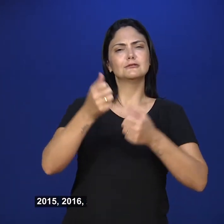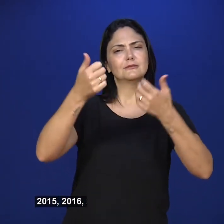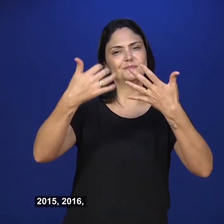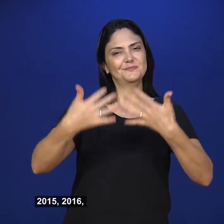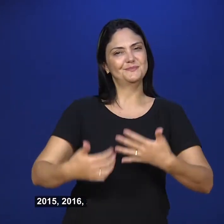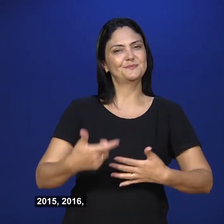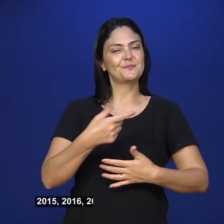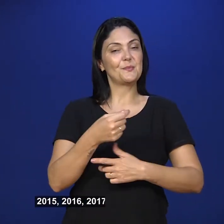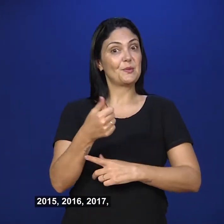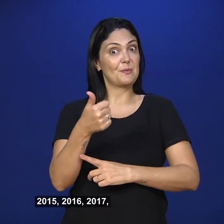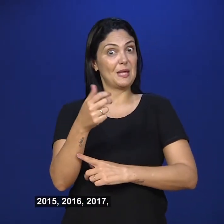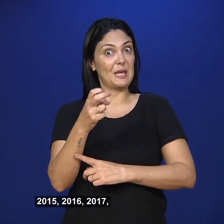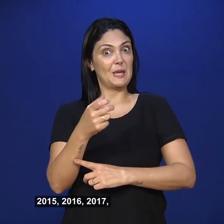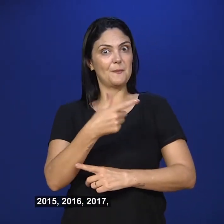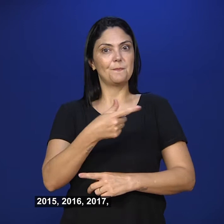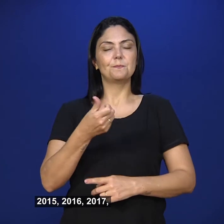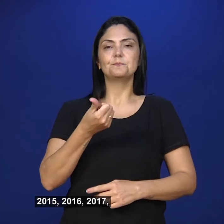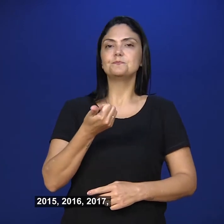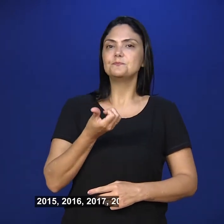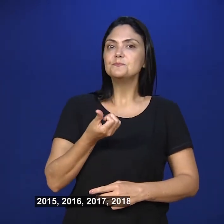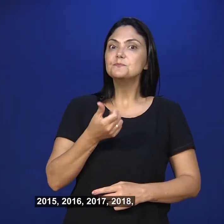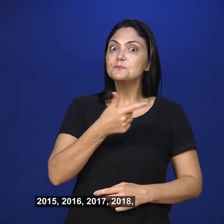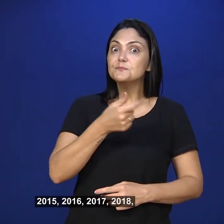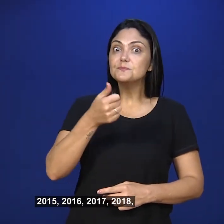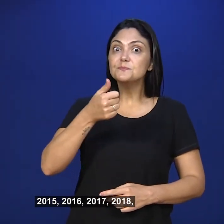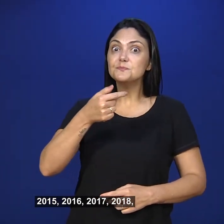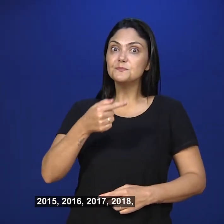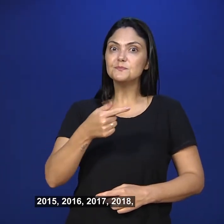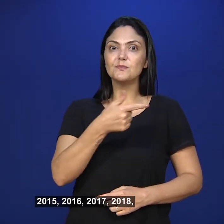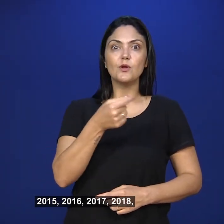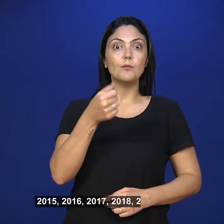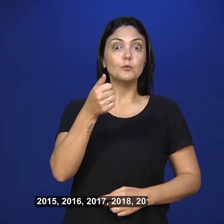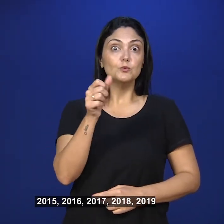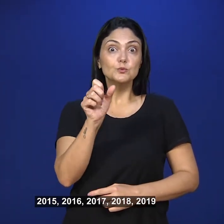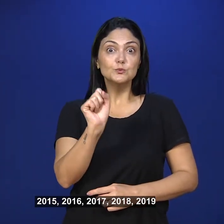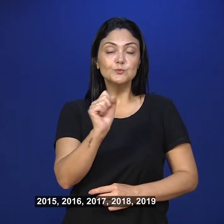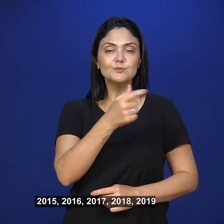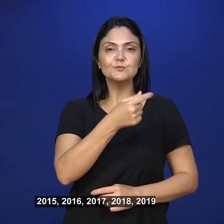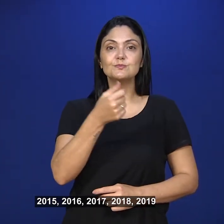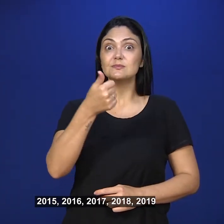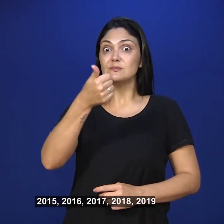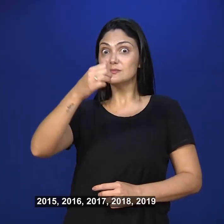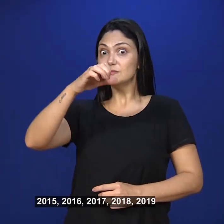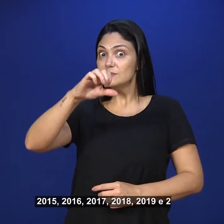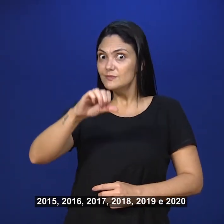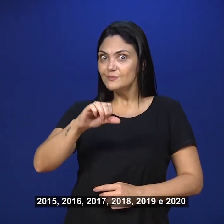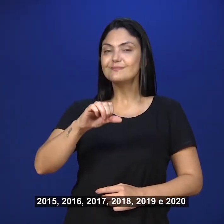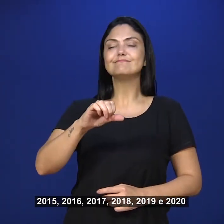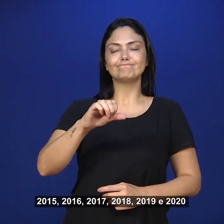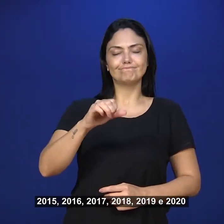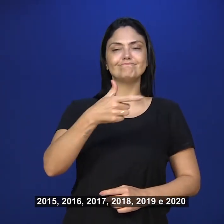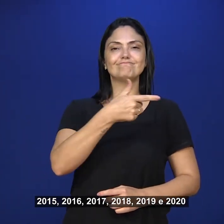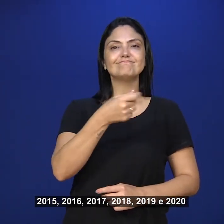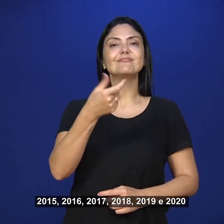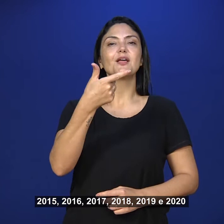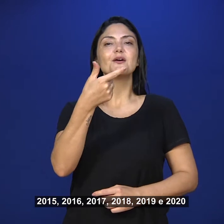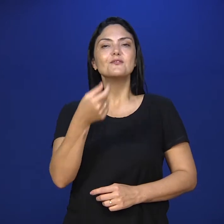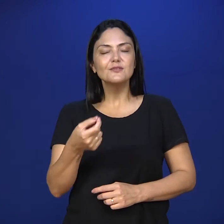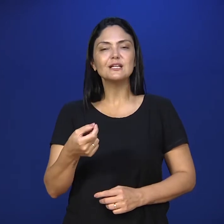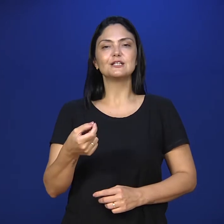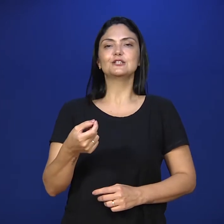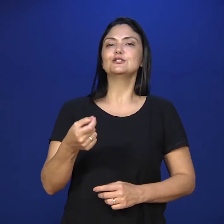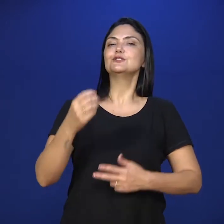2015, 2016, 2017, 2018, 2019 e